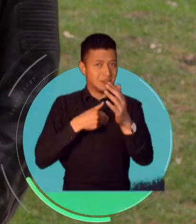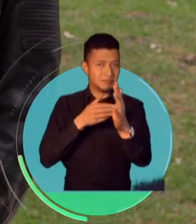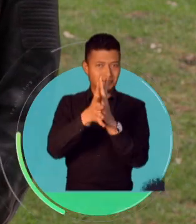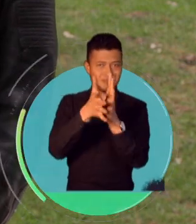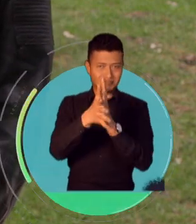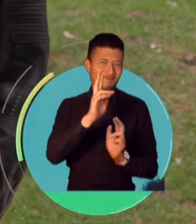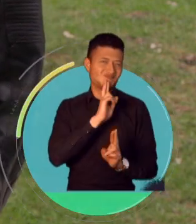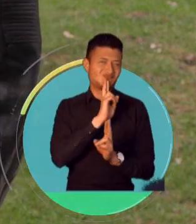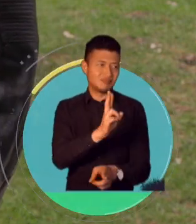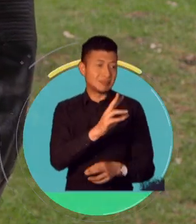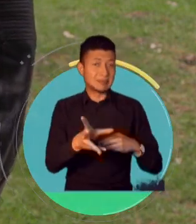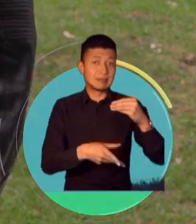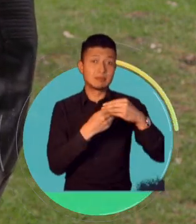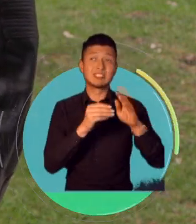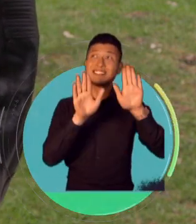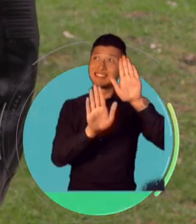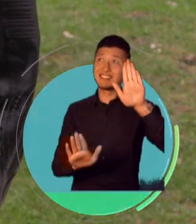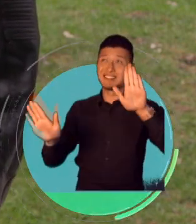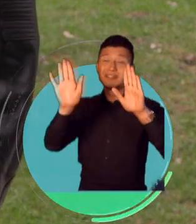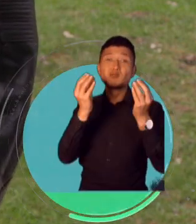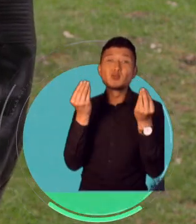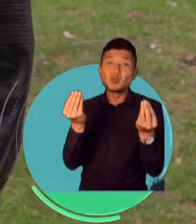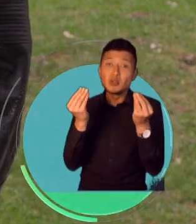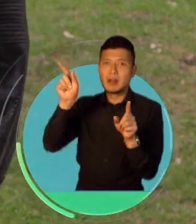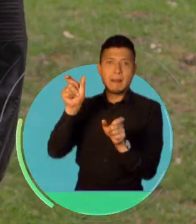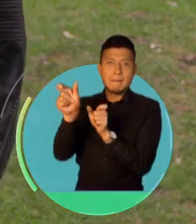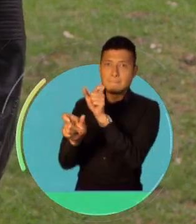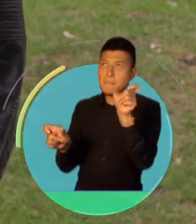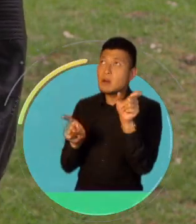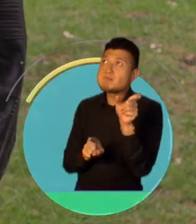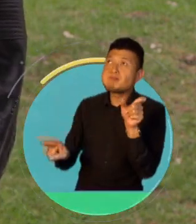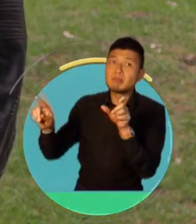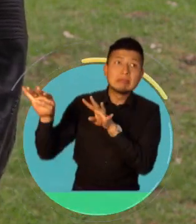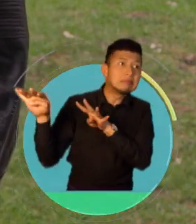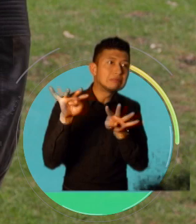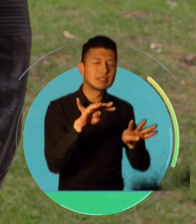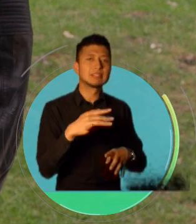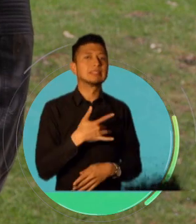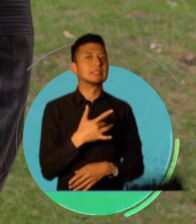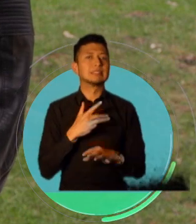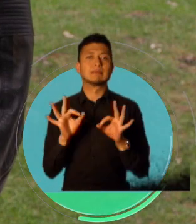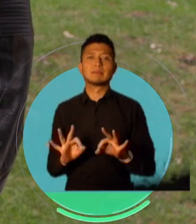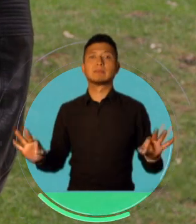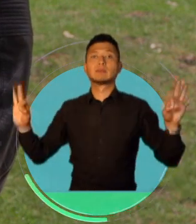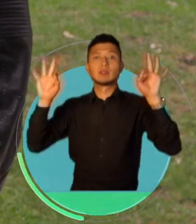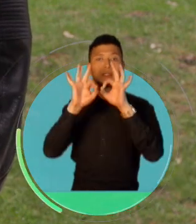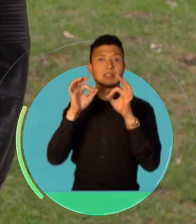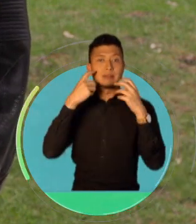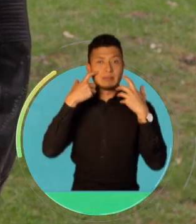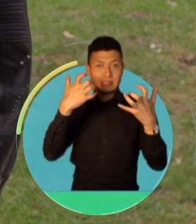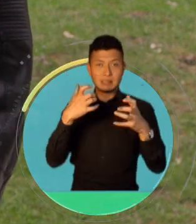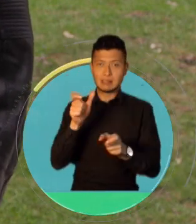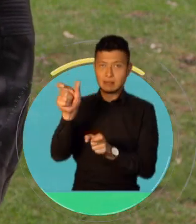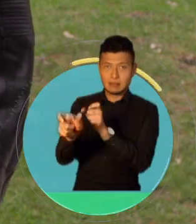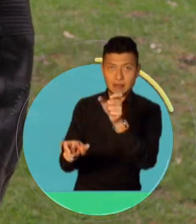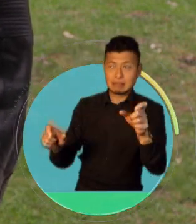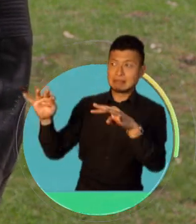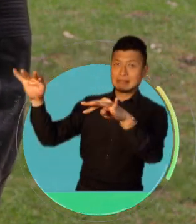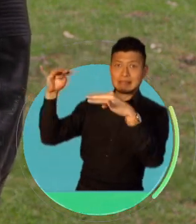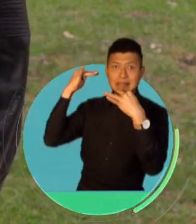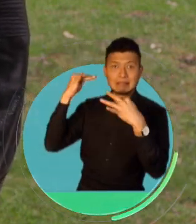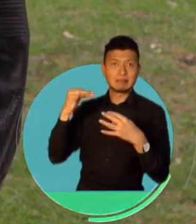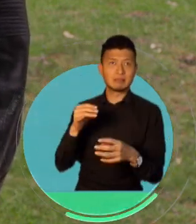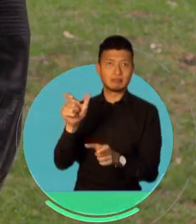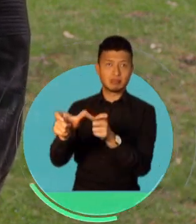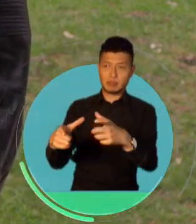hecho simplemente de que hayan muchas regiones y que sabemos que hay muchas personas atrás para mí ese es un factor muy importante llegarle a demasiadas personas hablarle